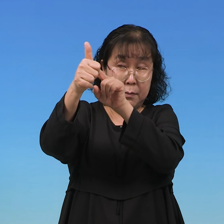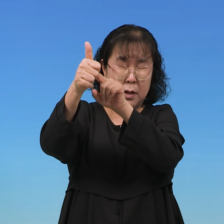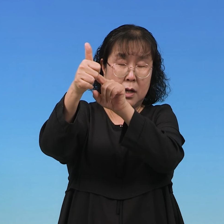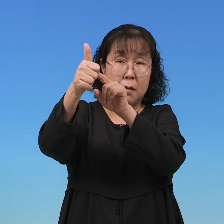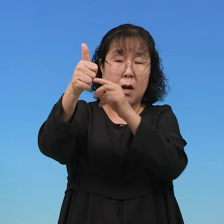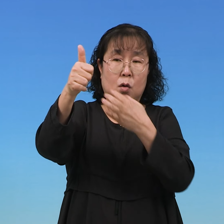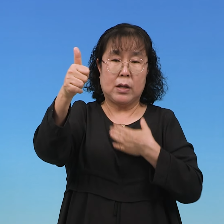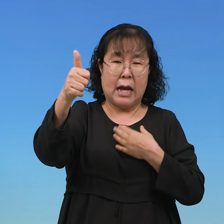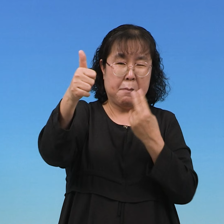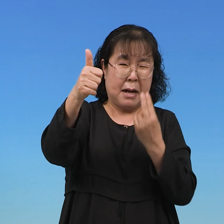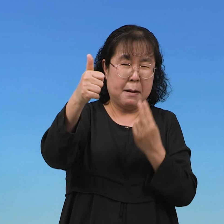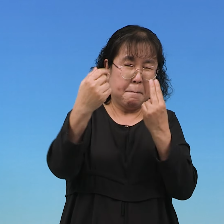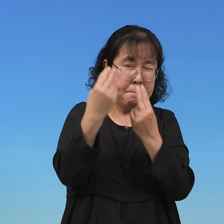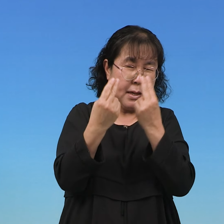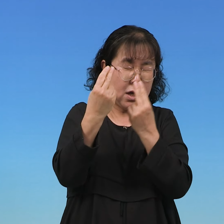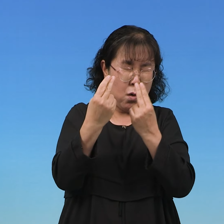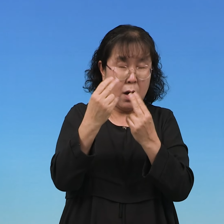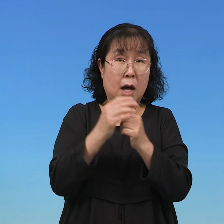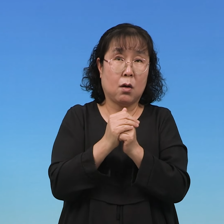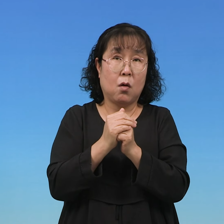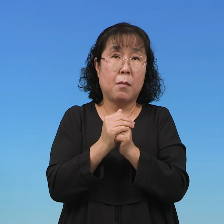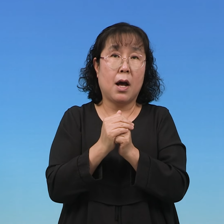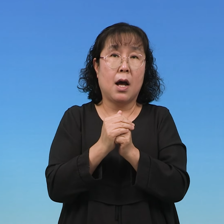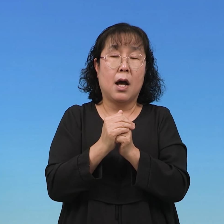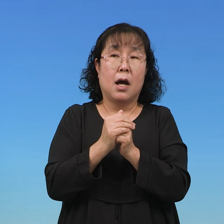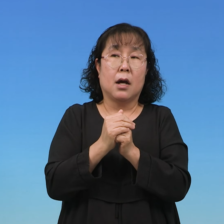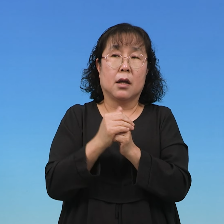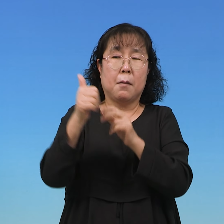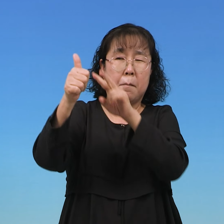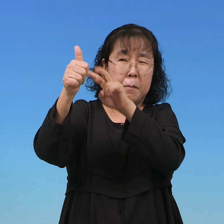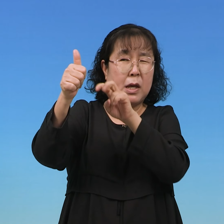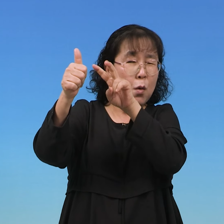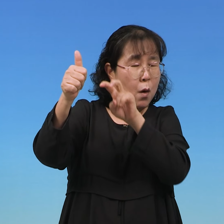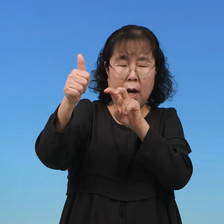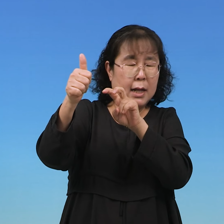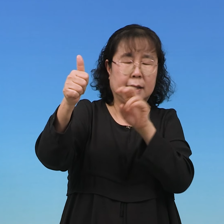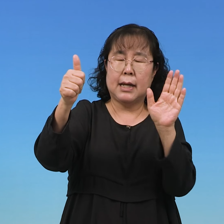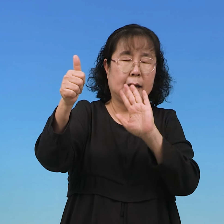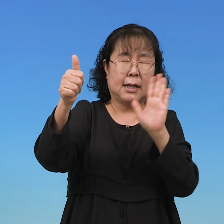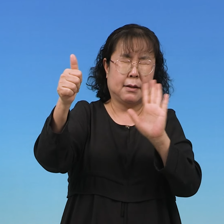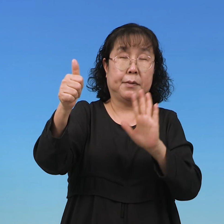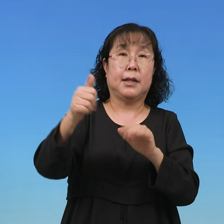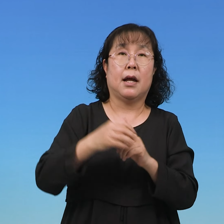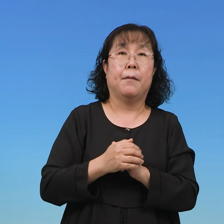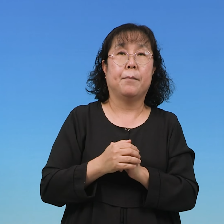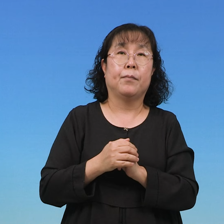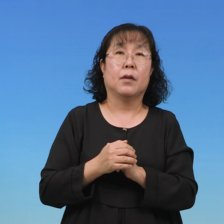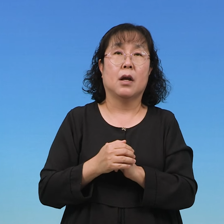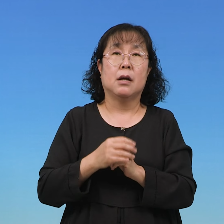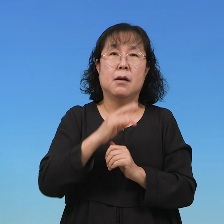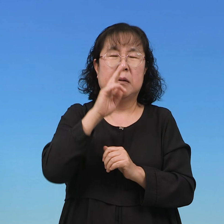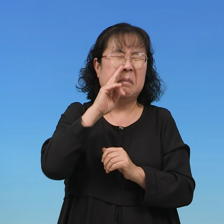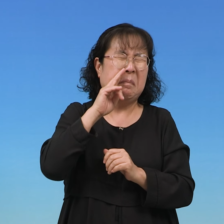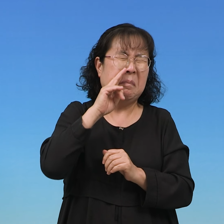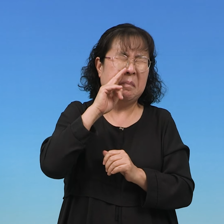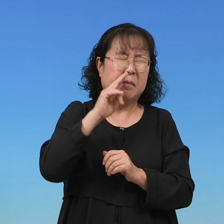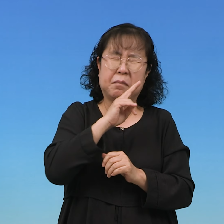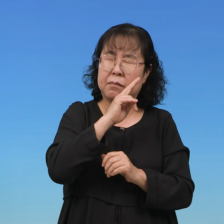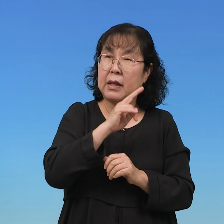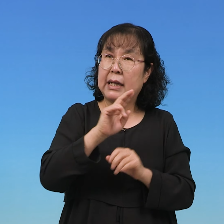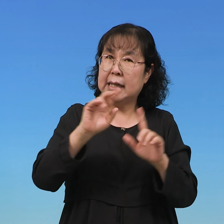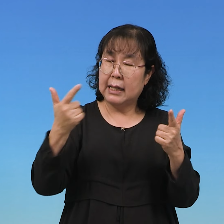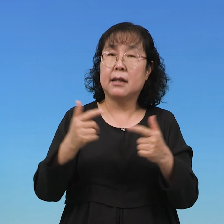생각하고 증오하고 저 목사님이 있어서 내 인생이 불행하다, 그렇게 저를 불행으로 몰고 가지 않았잖아요.